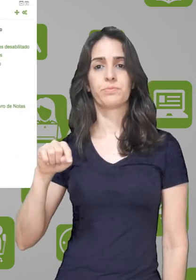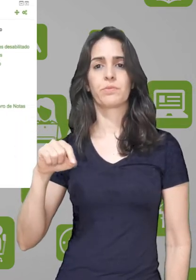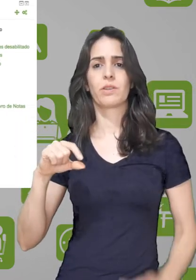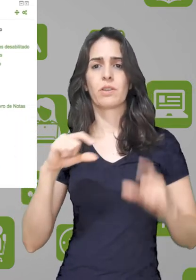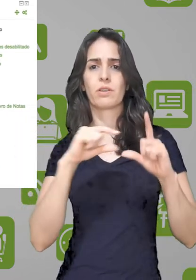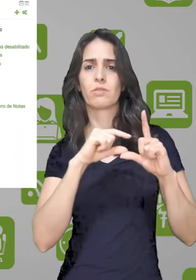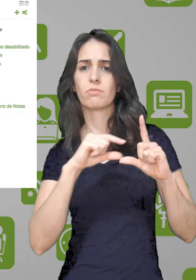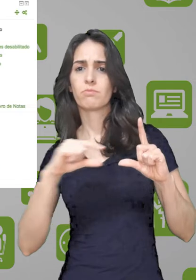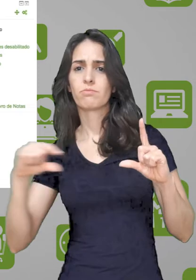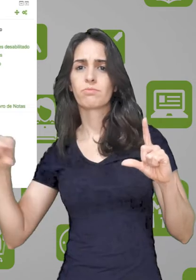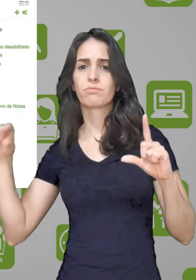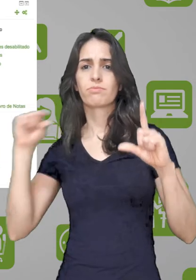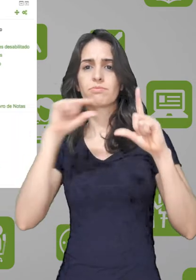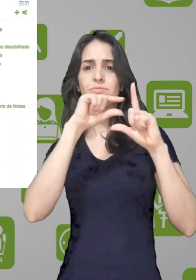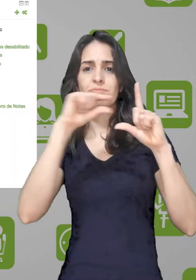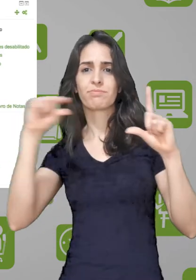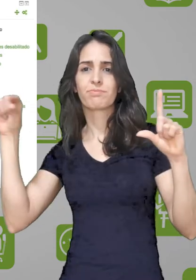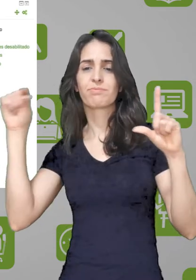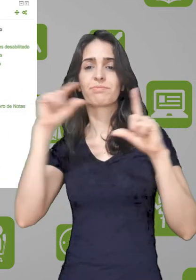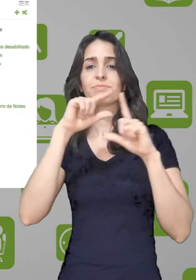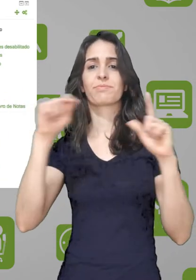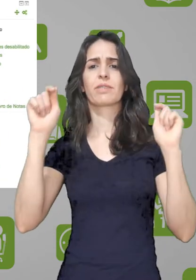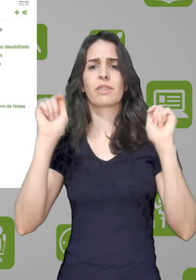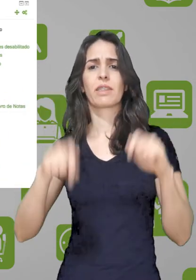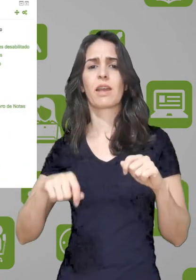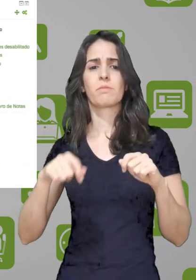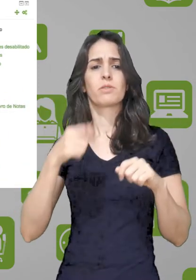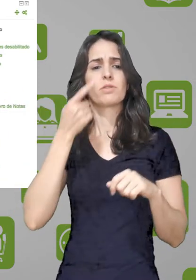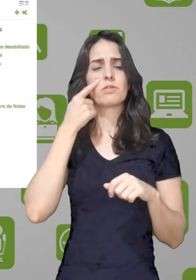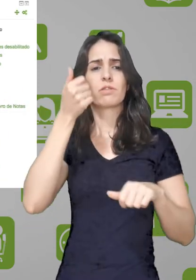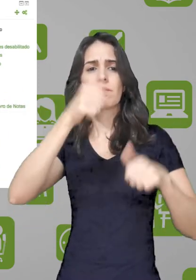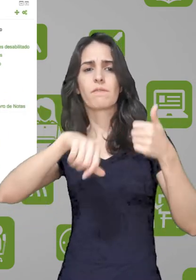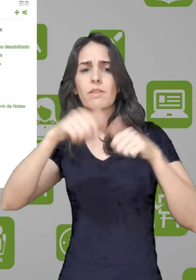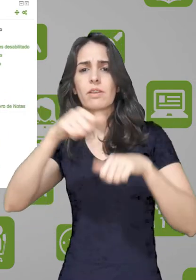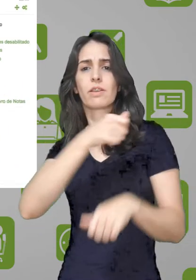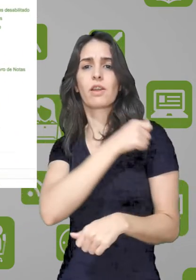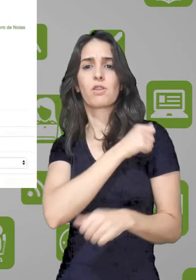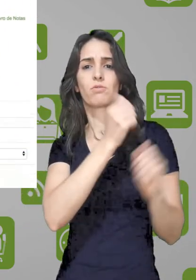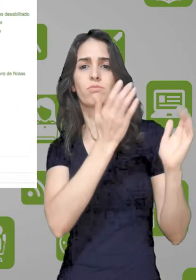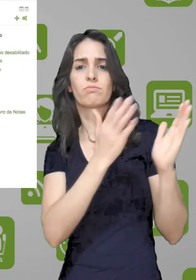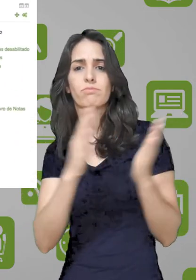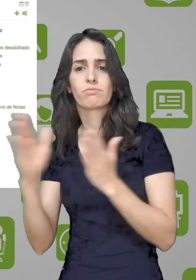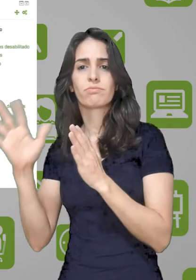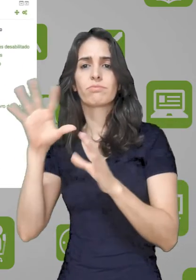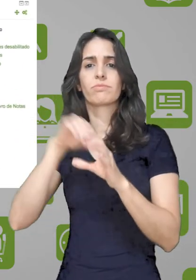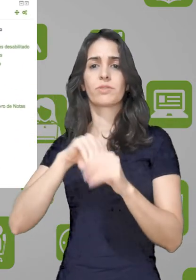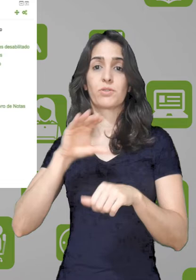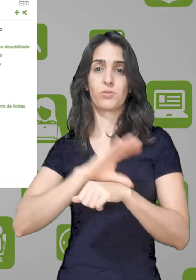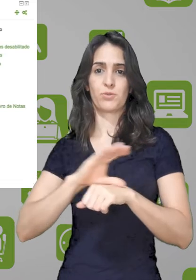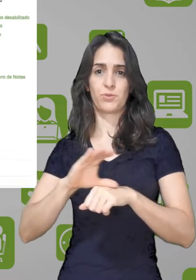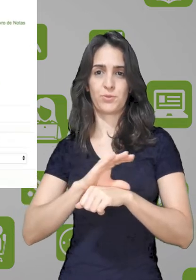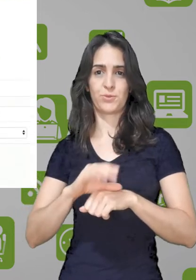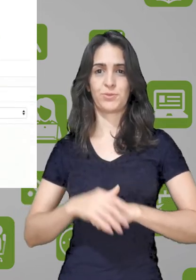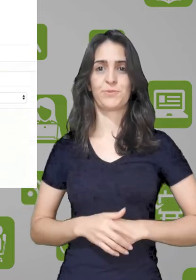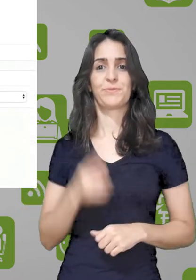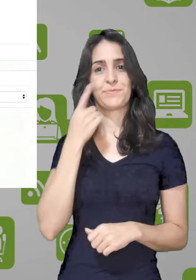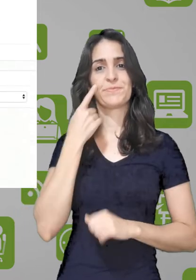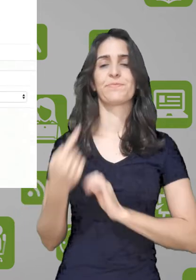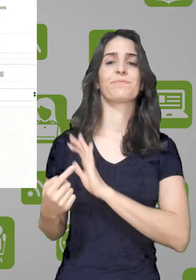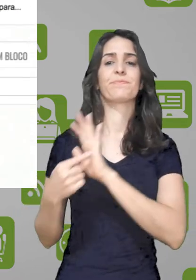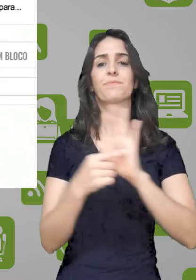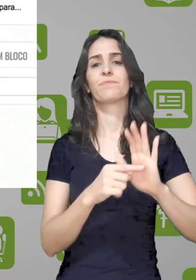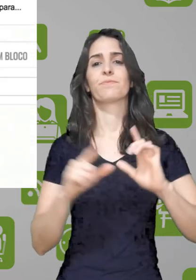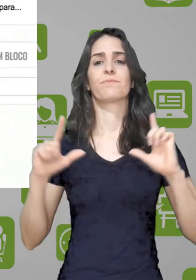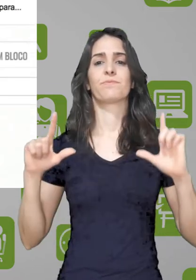recursos que nós temos para monitorar o nosso aluno no curso. Então, vamos lá. Com a edição ativada,